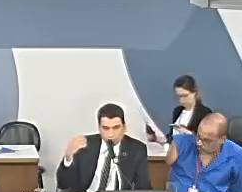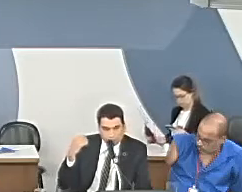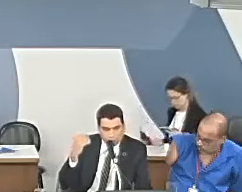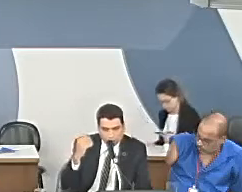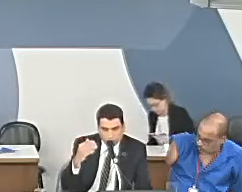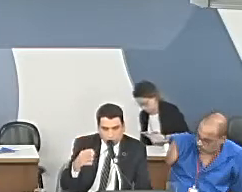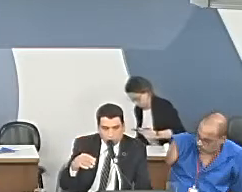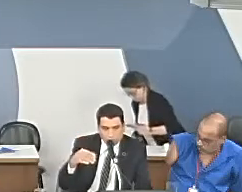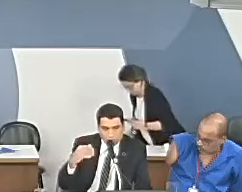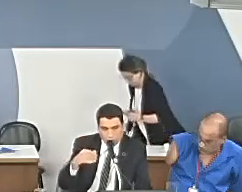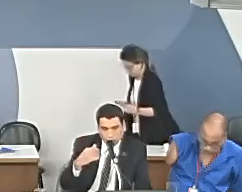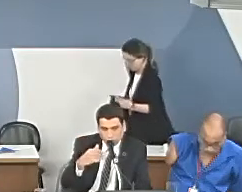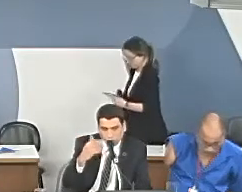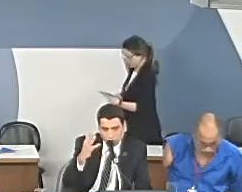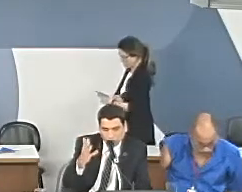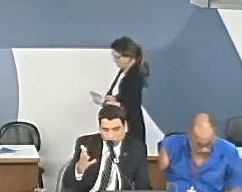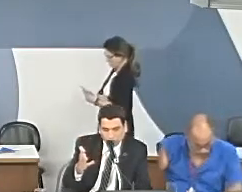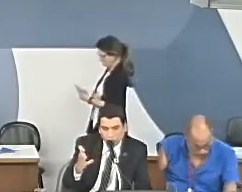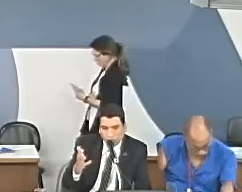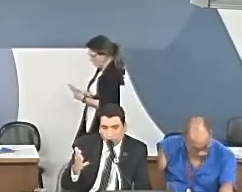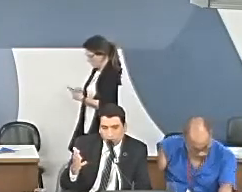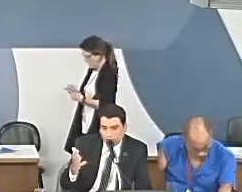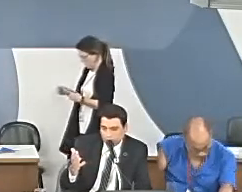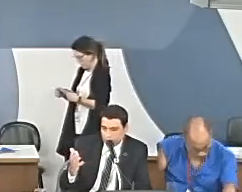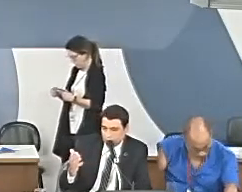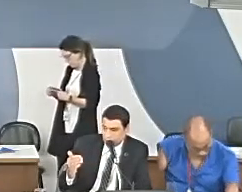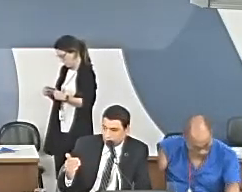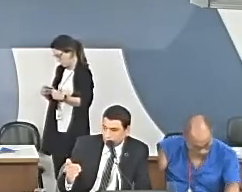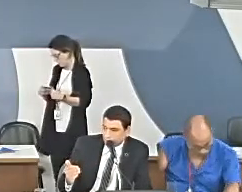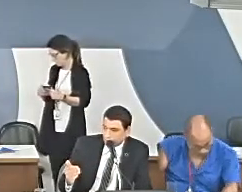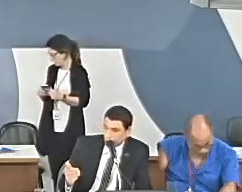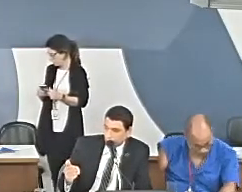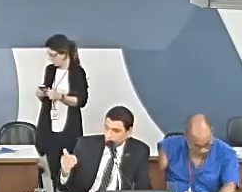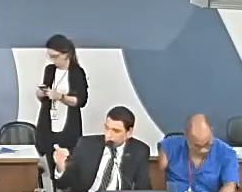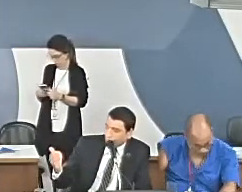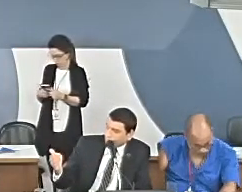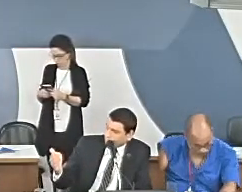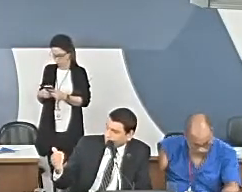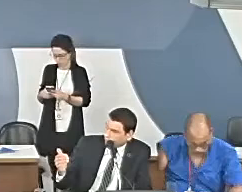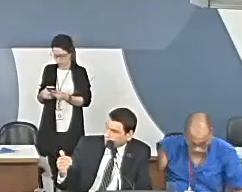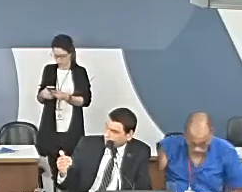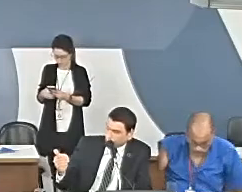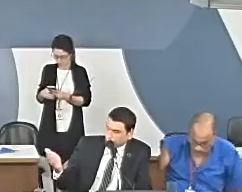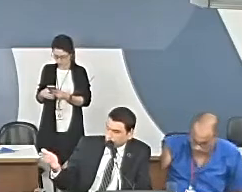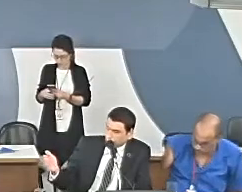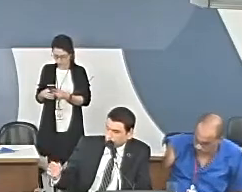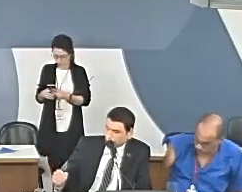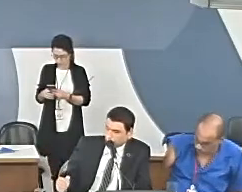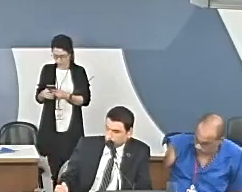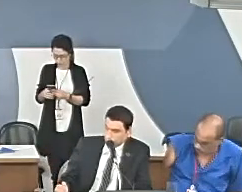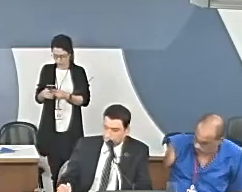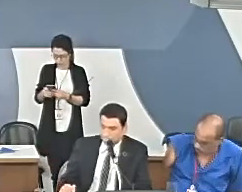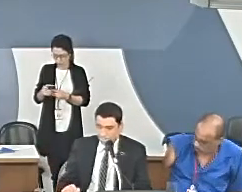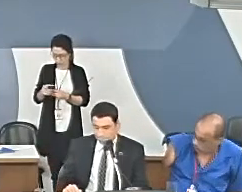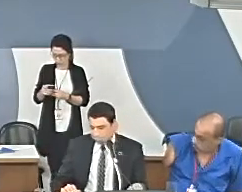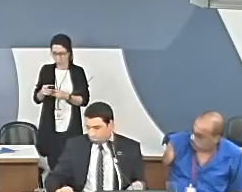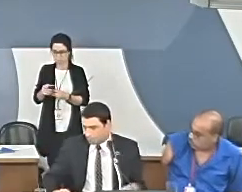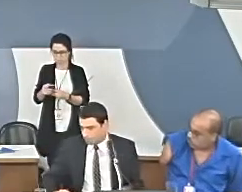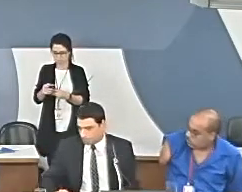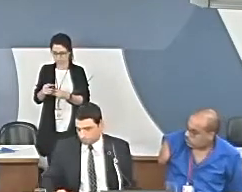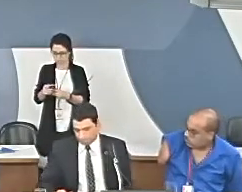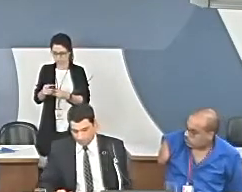enfim da síndrome de down e dentre outras tantas acho que a gente avança muito mais é uma sugestão enfim